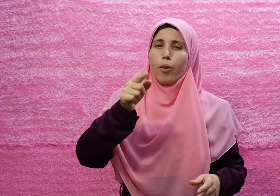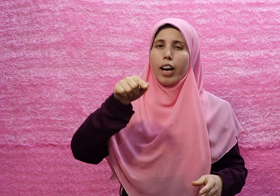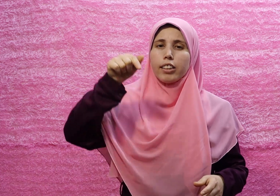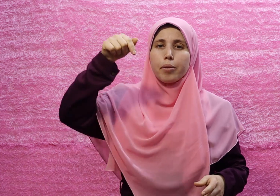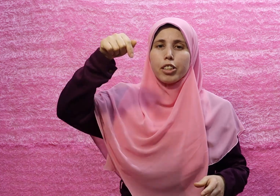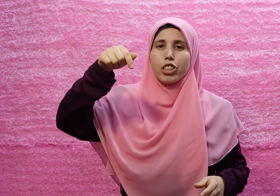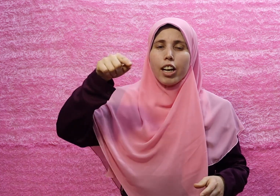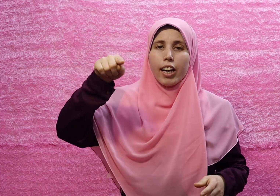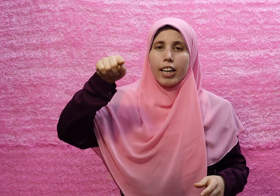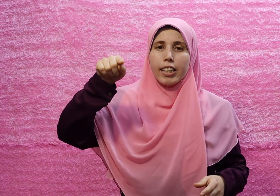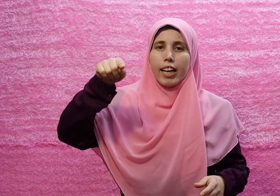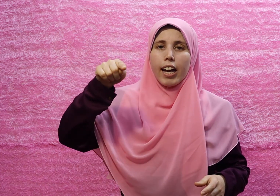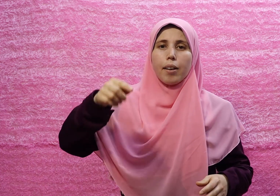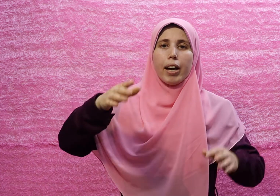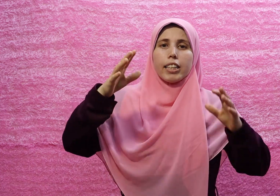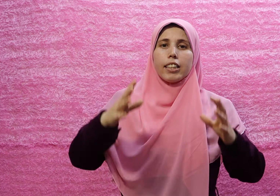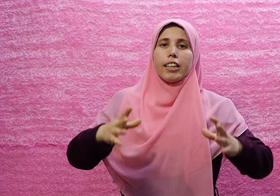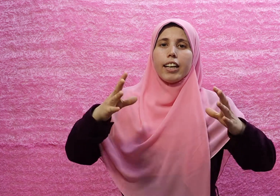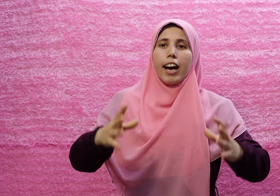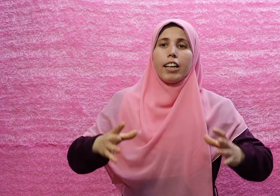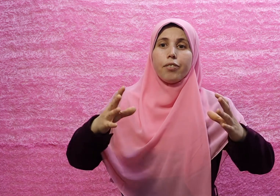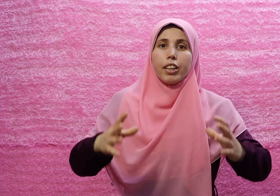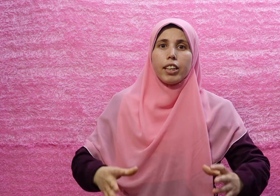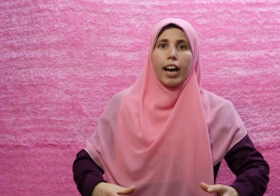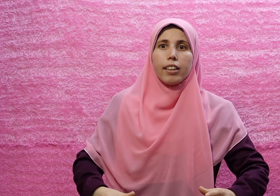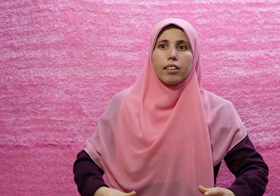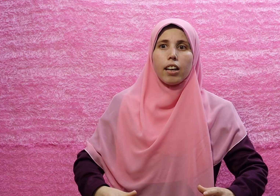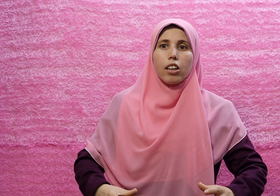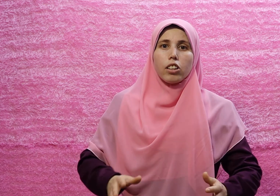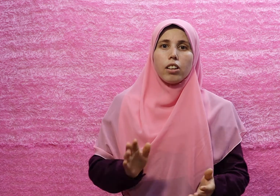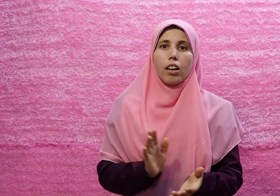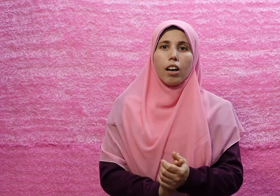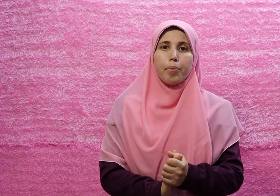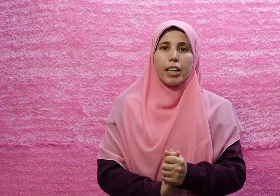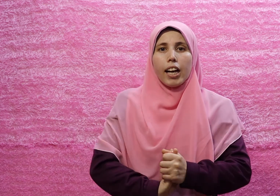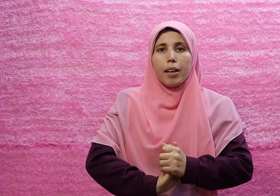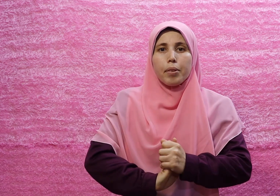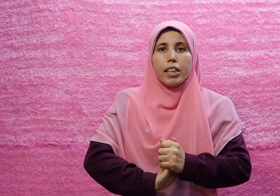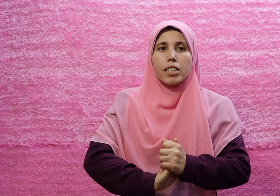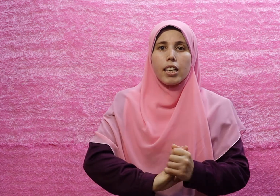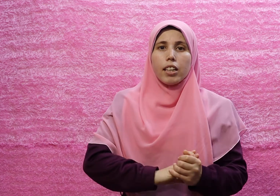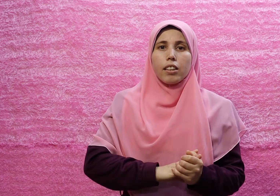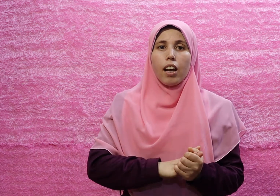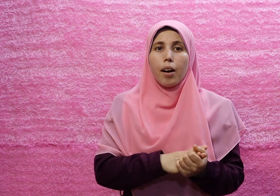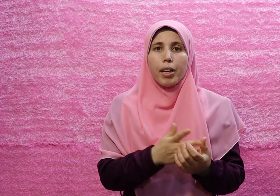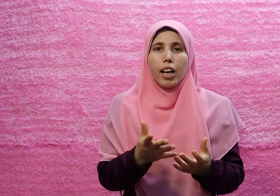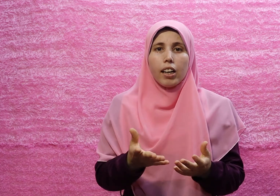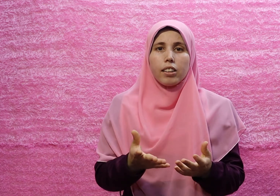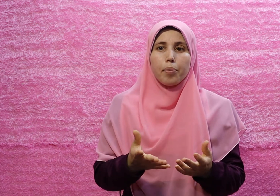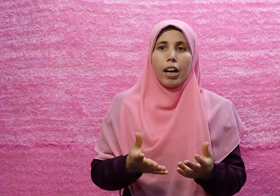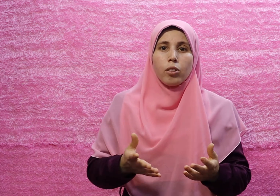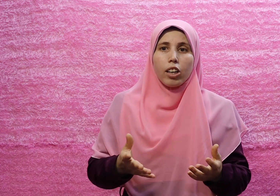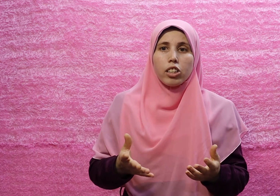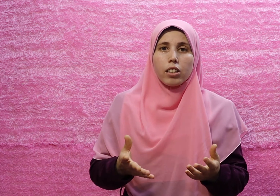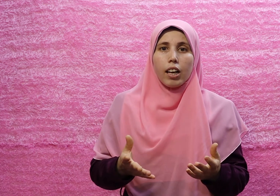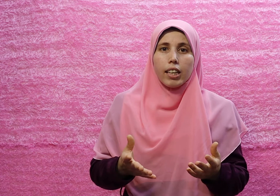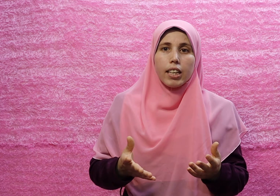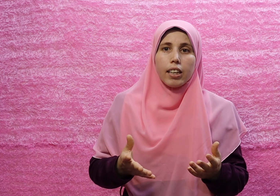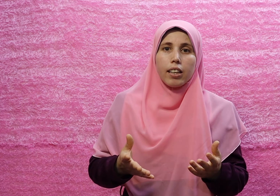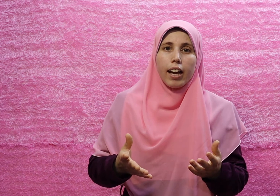كلت من الشجرة دي يا ادم هتني قاعد في الجنة. يا نهار ابيض على ابليس، يا نهار ابيض على الخطة بتاعته عشان يطلع سيدنا